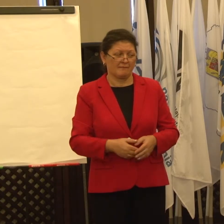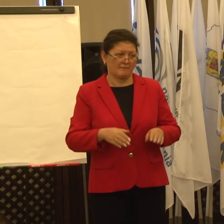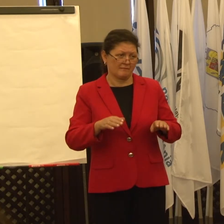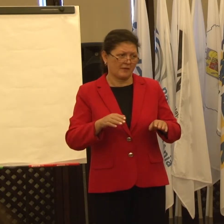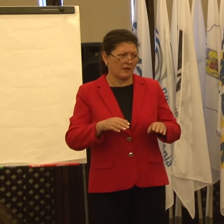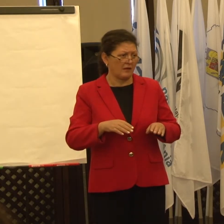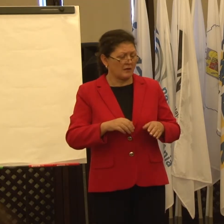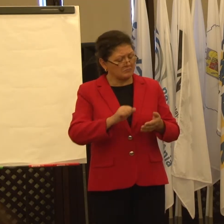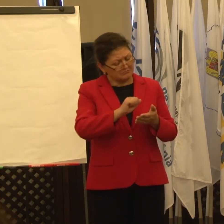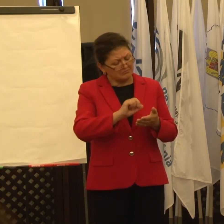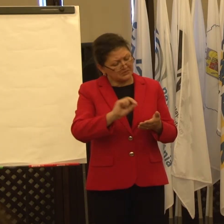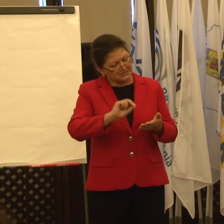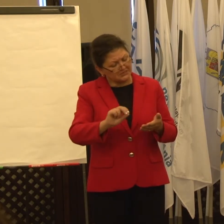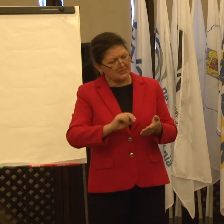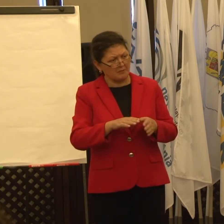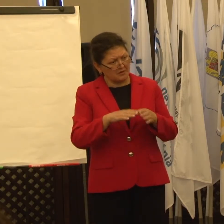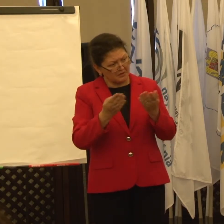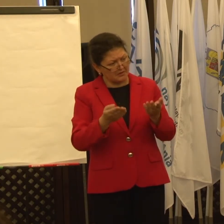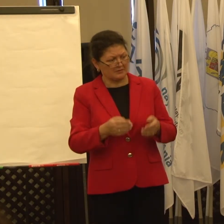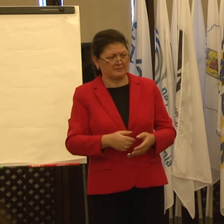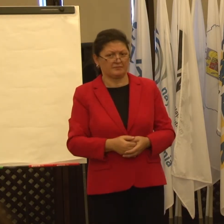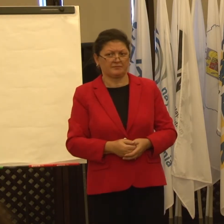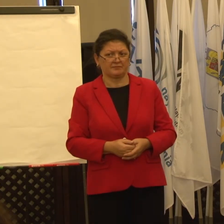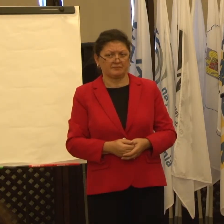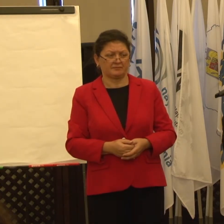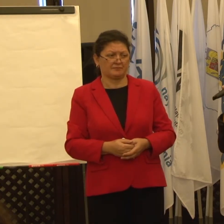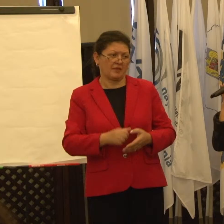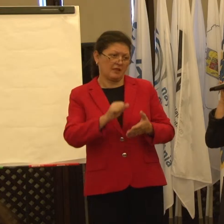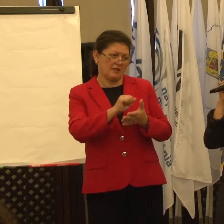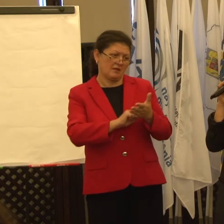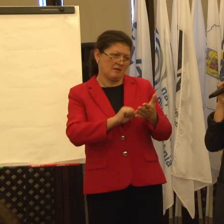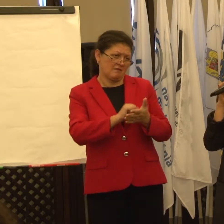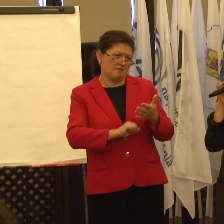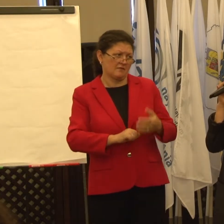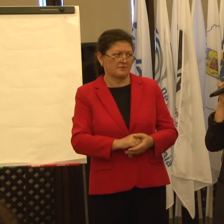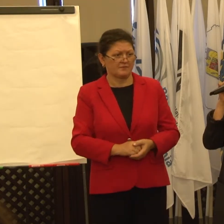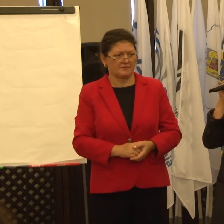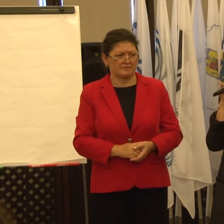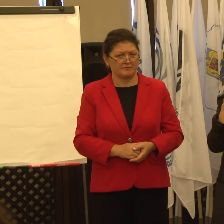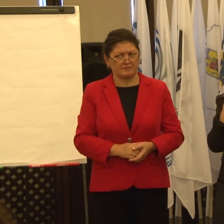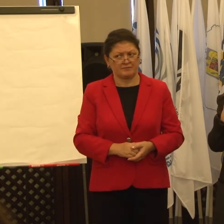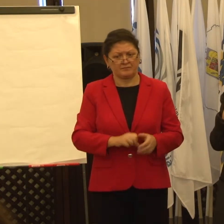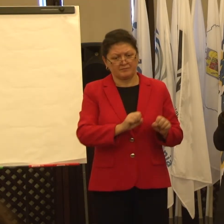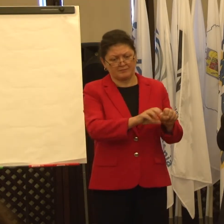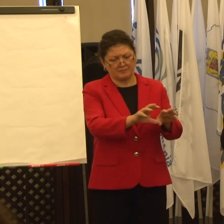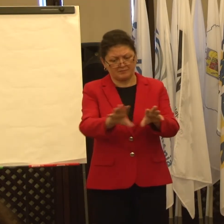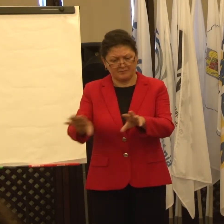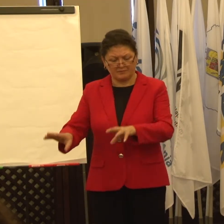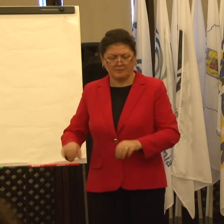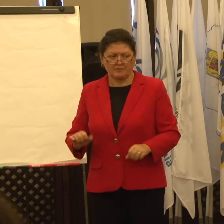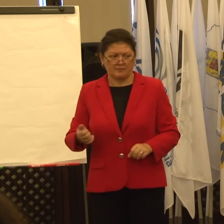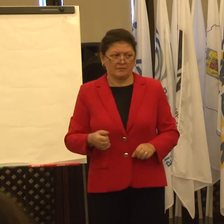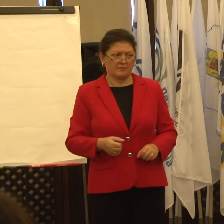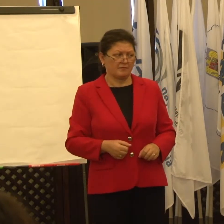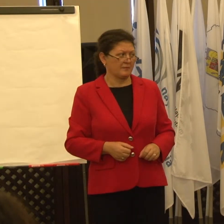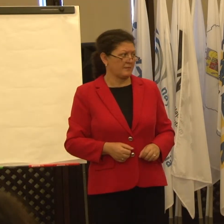publicăm cărți, avem în fiecare are în mapa lui revistă pe care o publicăm și tot felul de material